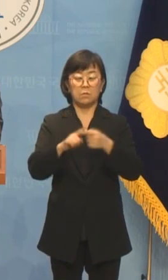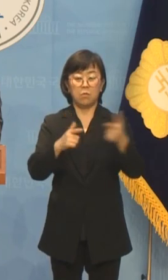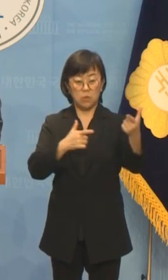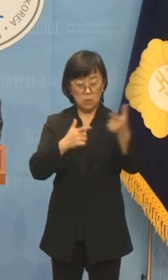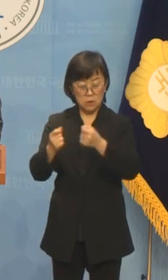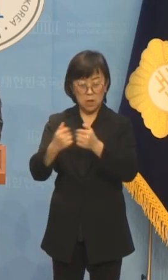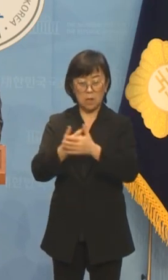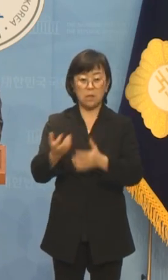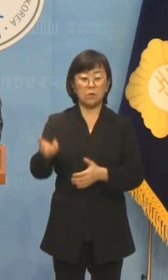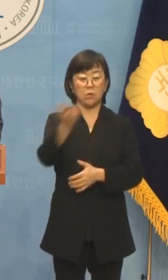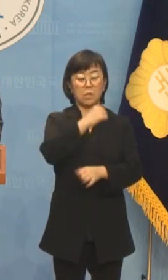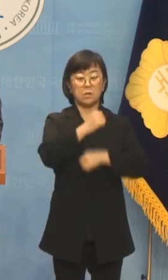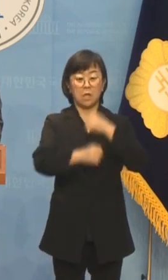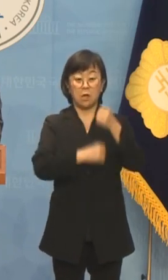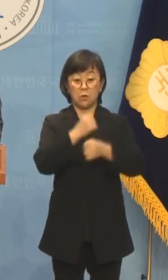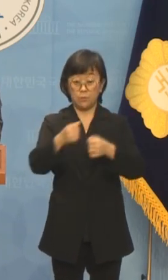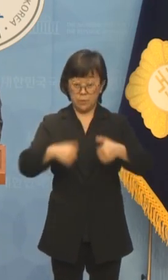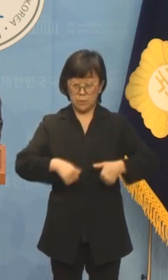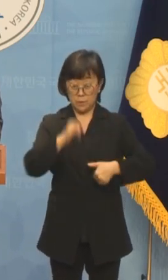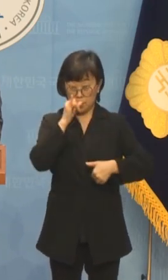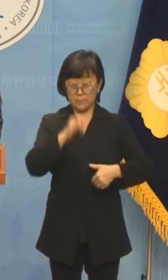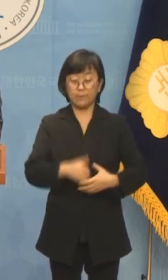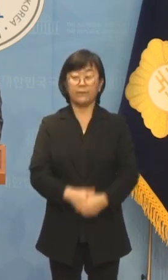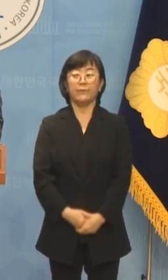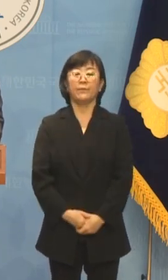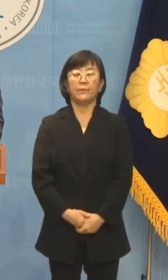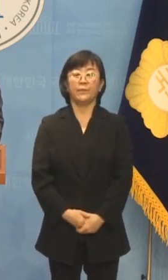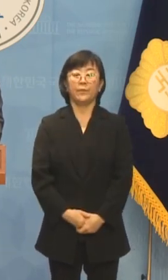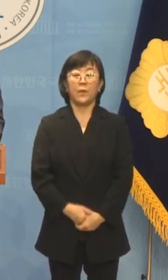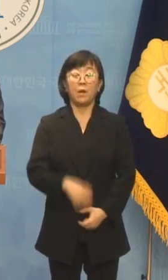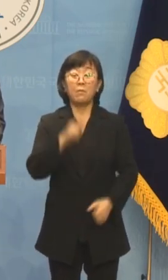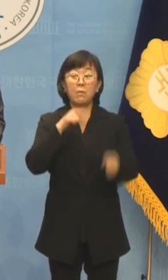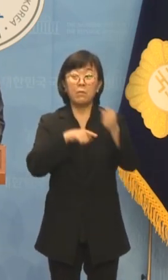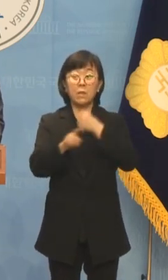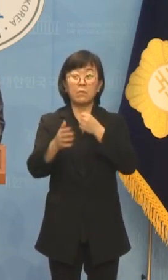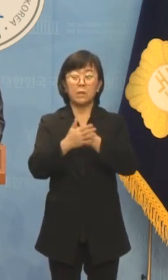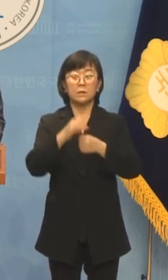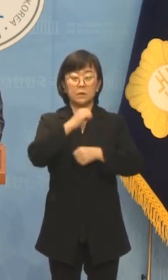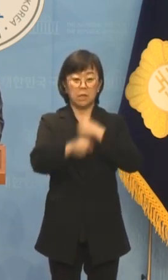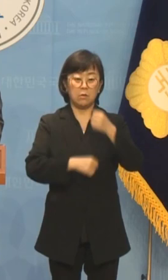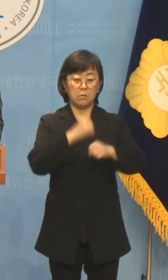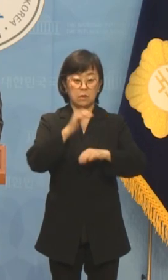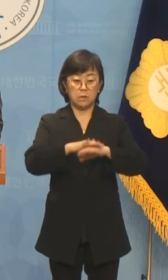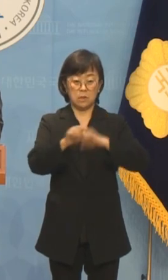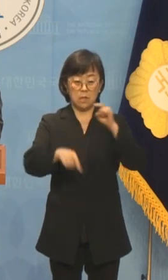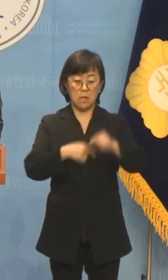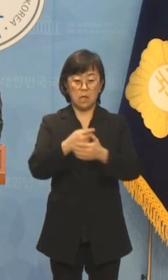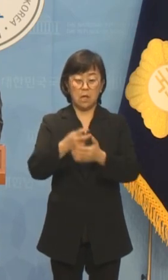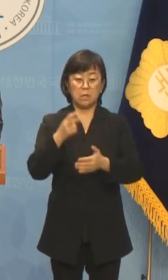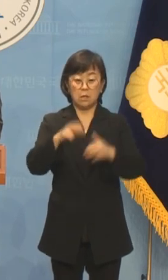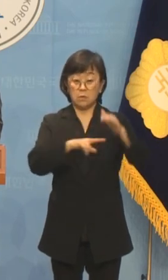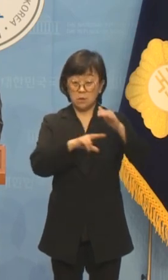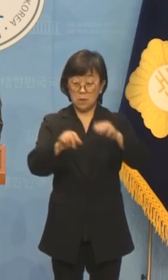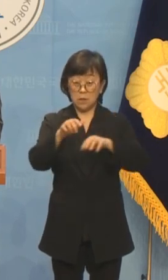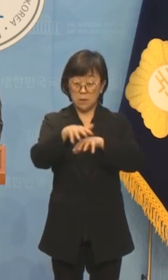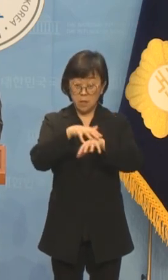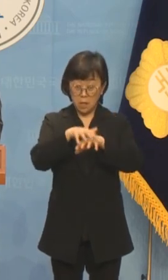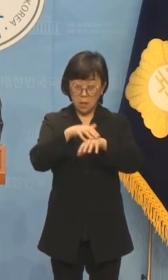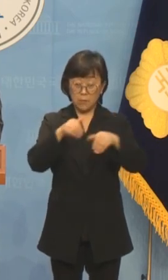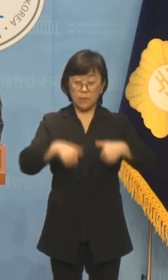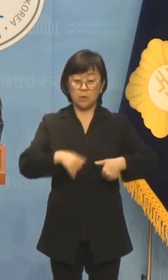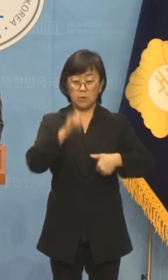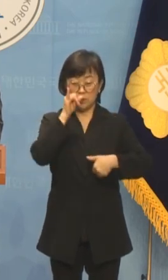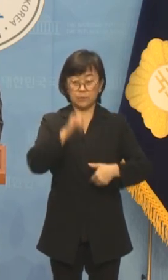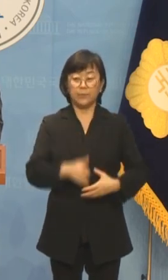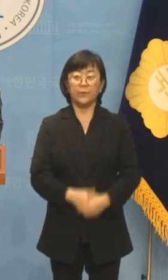모두가 이동의 자유를 가져야 합니다. 그 말은 자유를 실현할 대중교통 체계가 갖추어져야